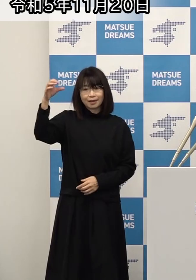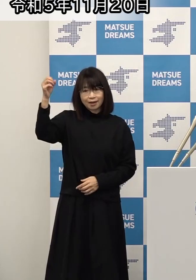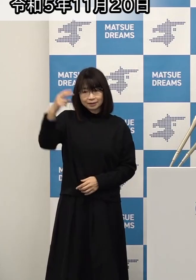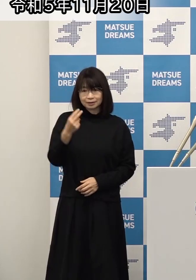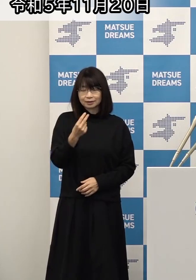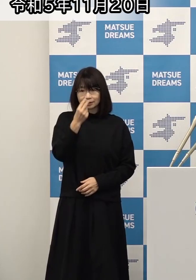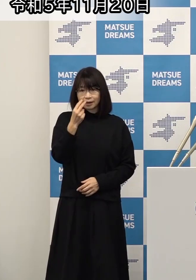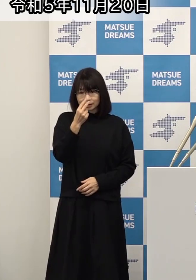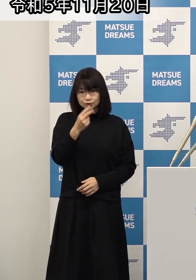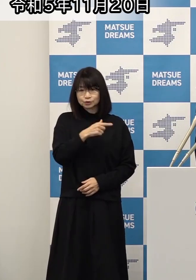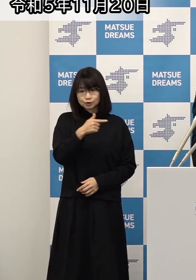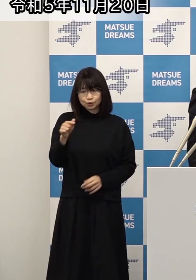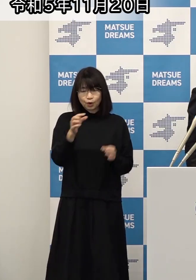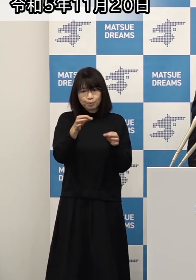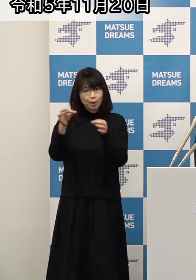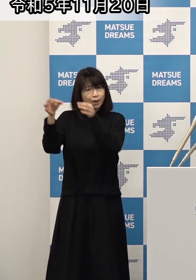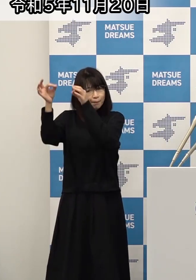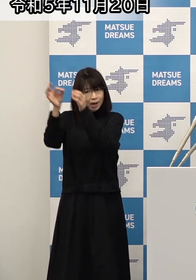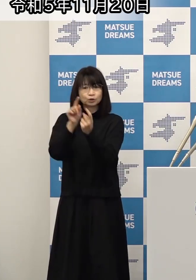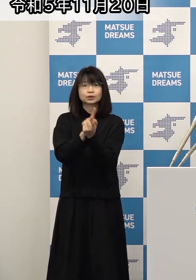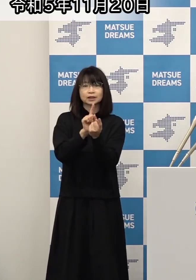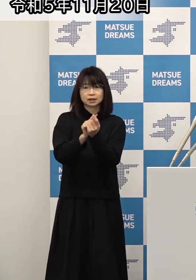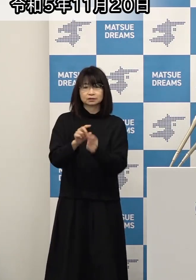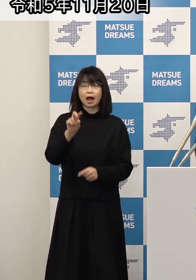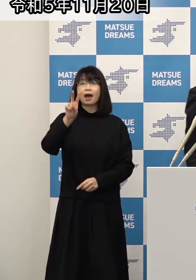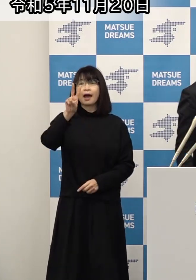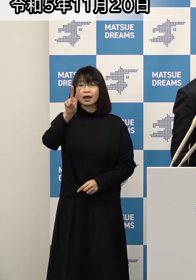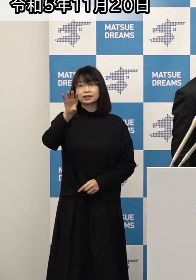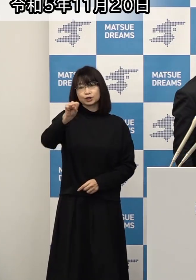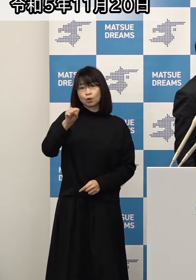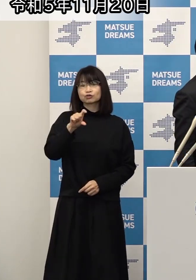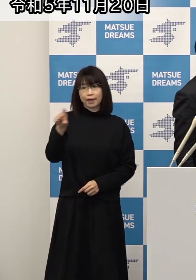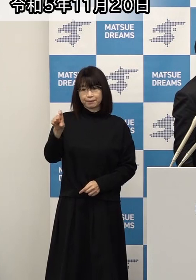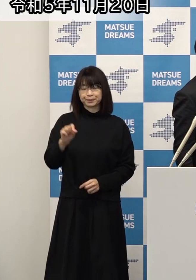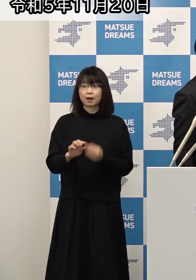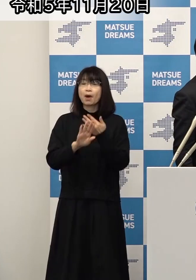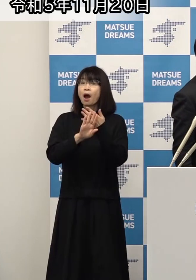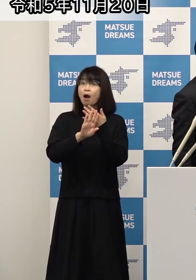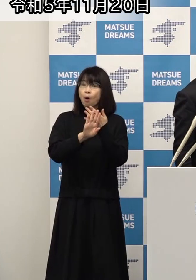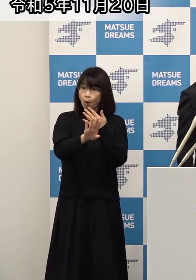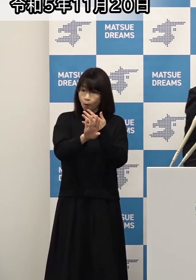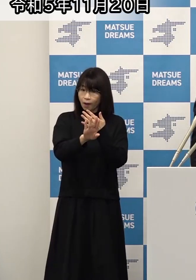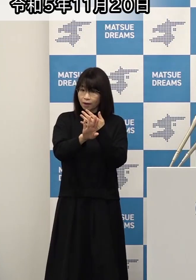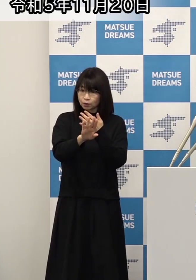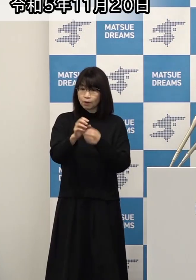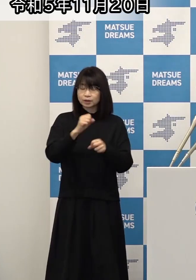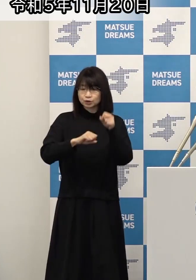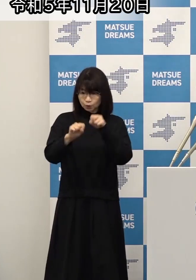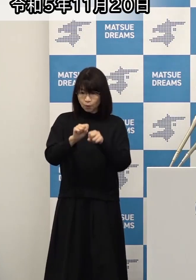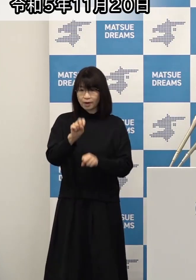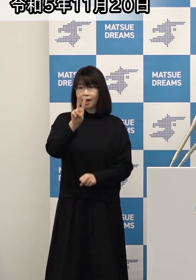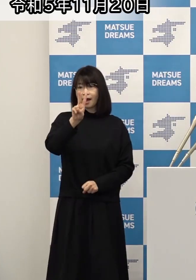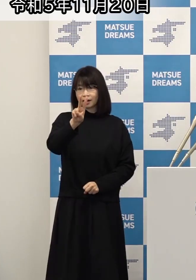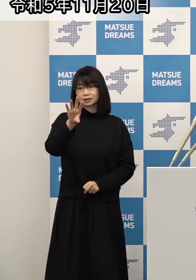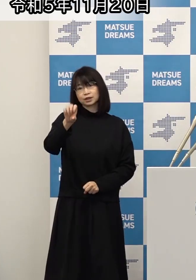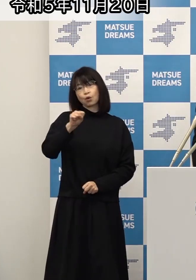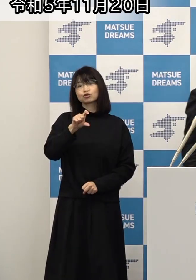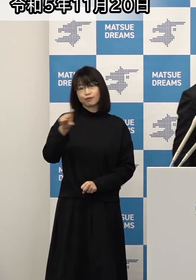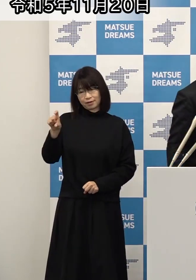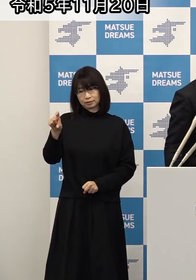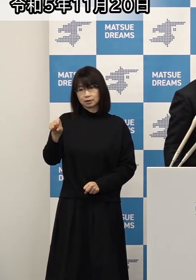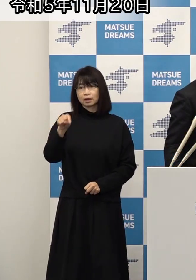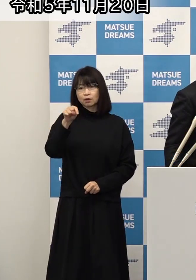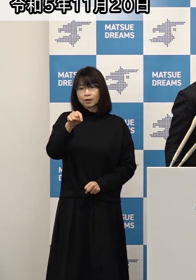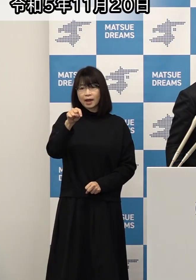等価格高騰対策が2億円。またその他の政策的事業というのが2億円、この中